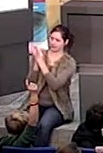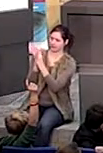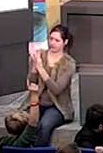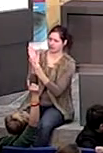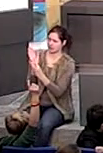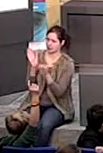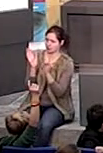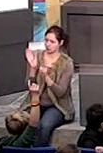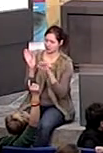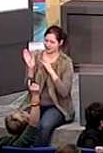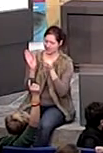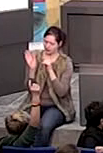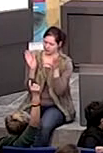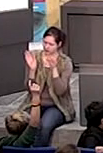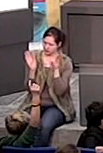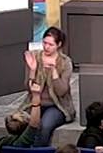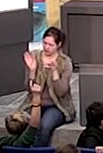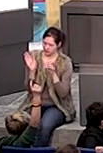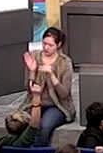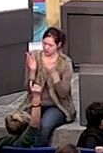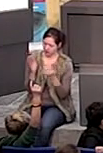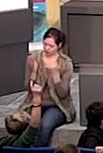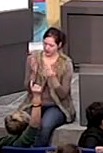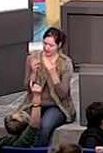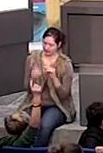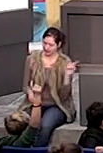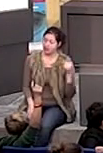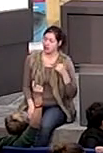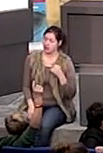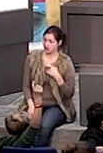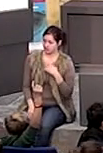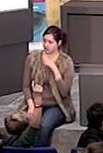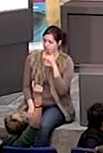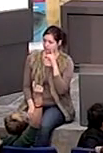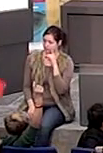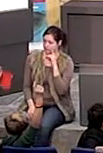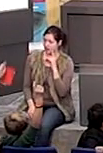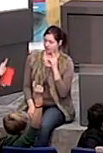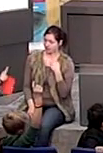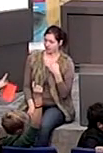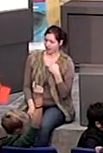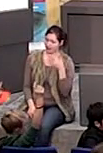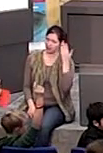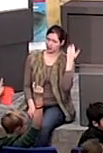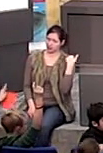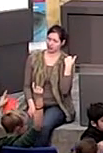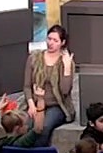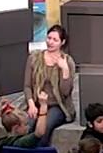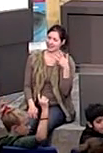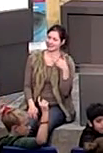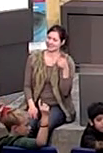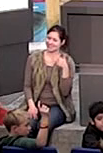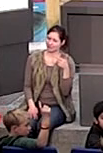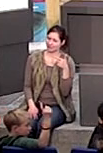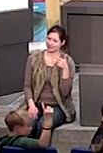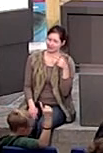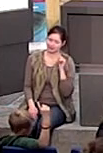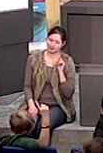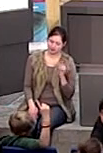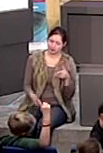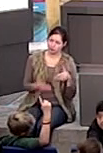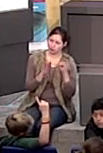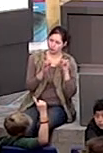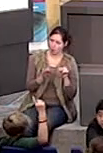Moesten we met de hand optellen, moesten we met de hand uitrekenen. Mijn vader... Lang overleden, mijn vader is in 1917 geboren. Die heeft in de tijd van